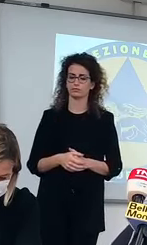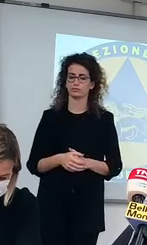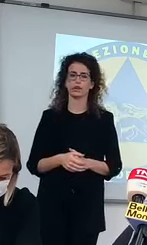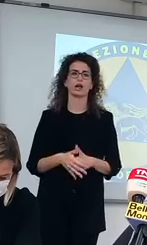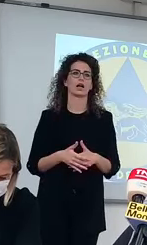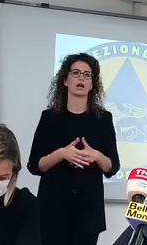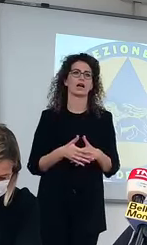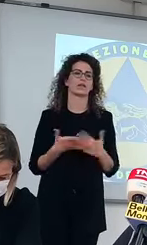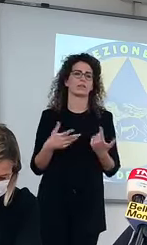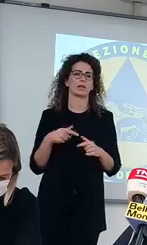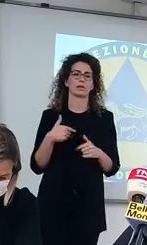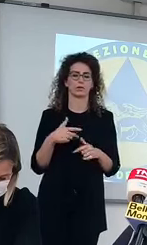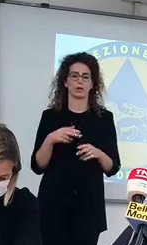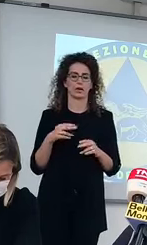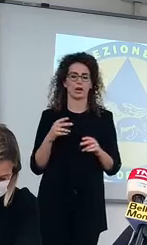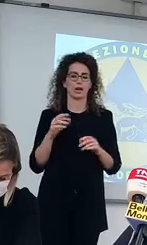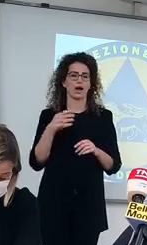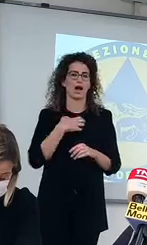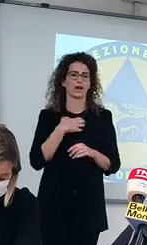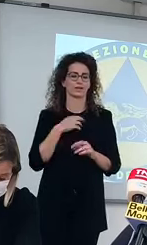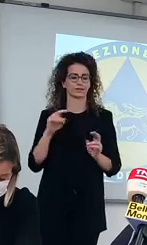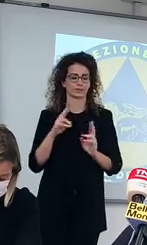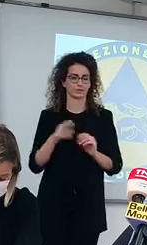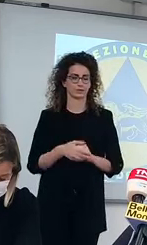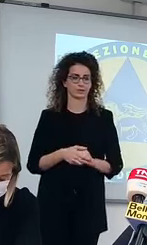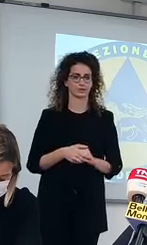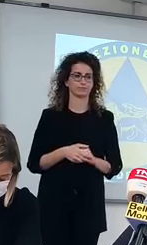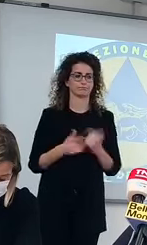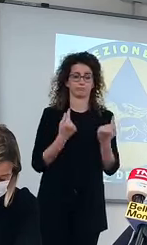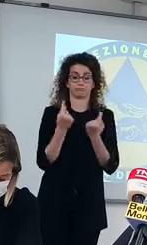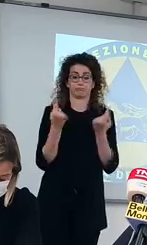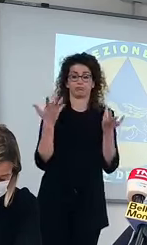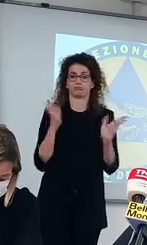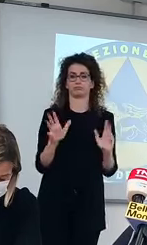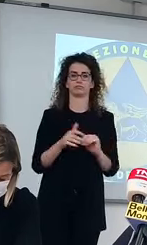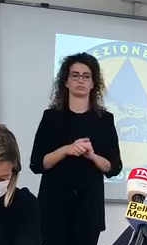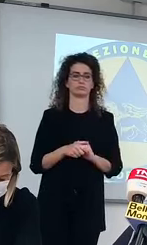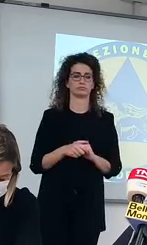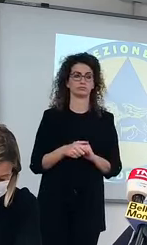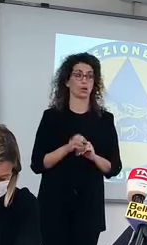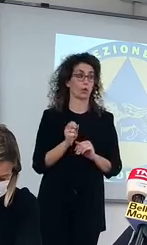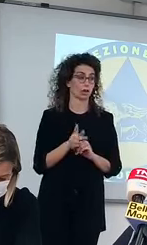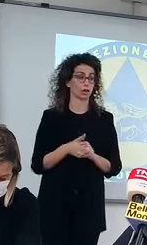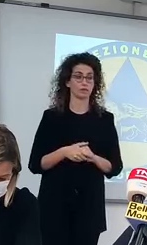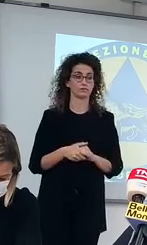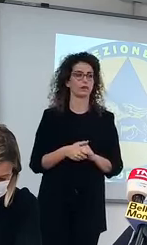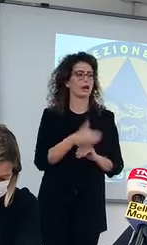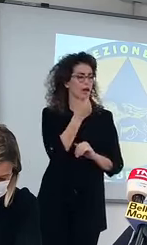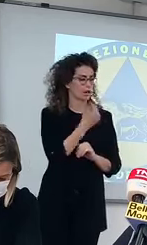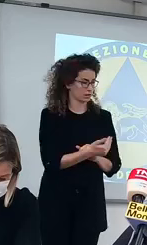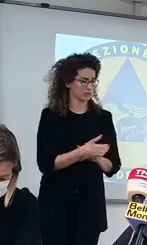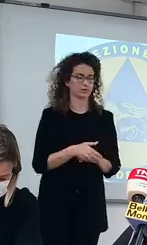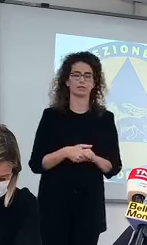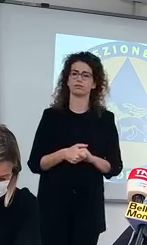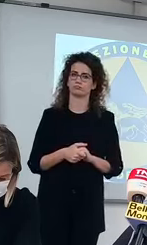Vabbè, casomai l'assessore ce lo trova. E quindi questa è la situazione. Ok? Ringrazio.